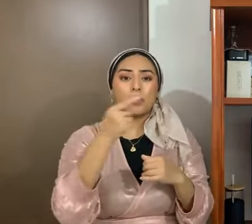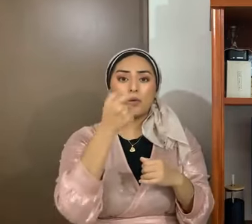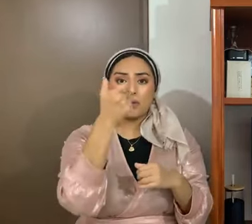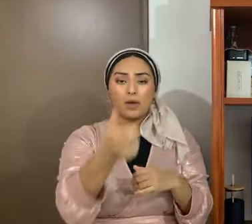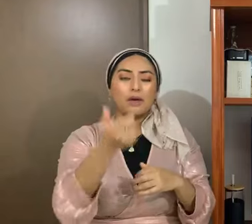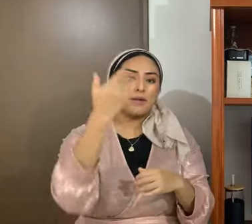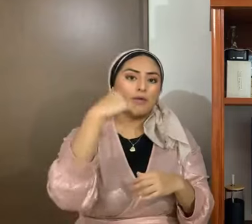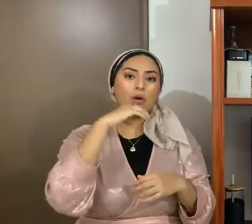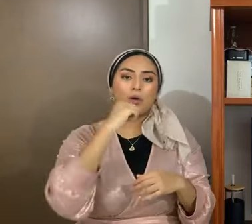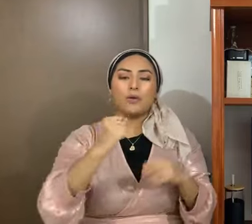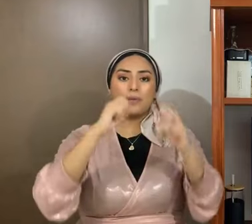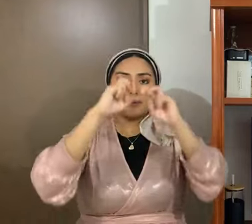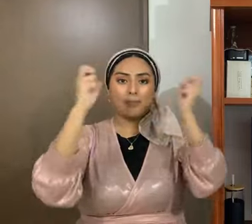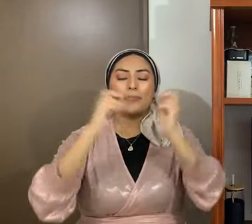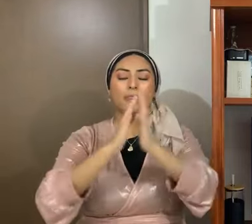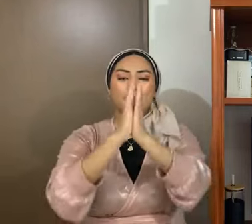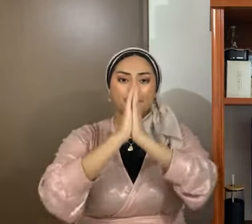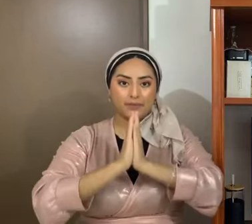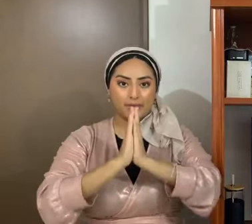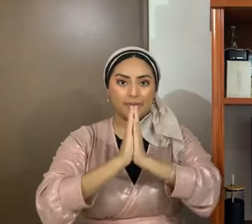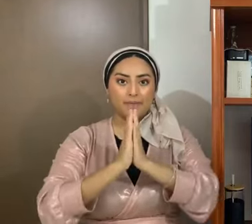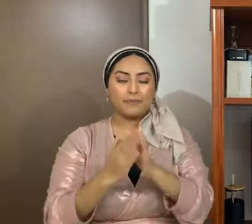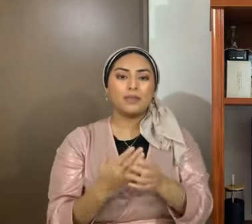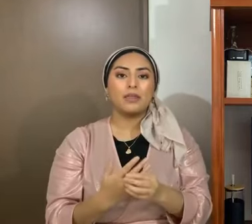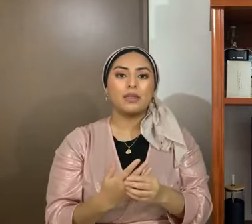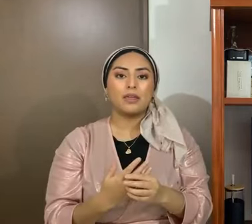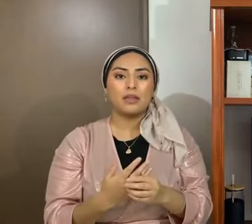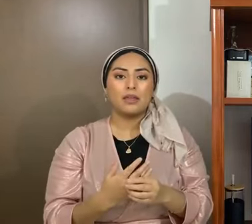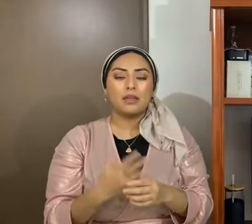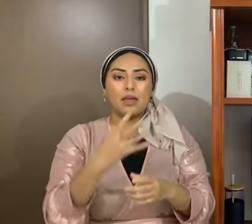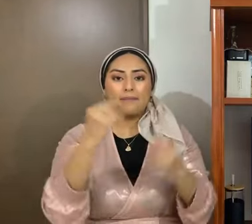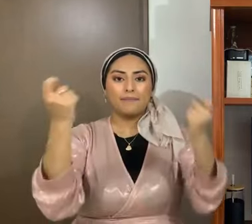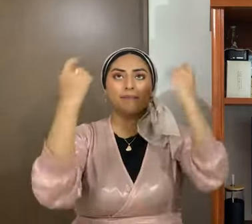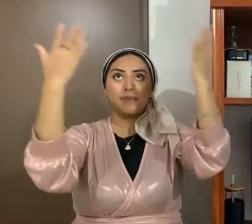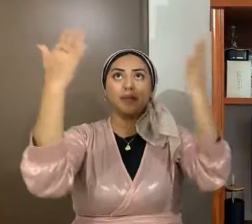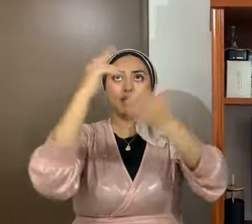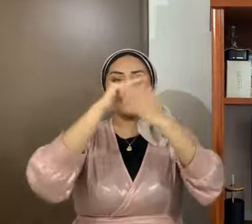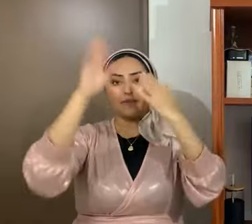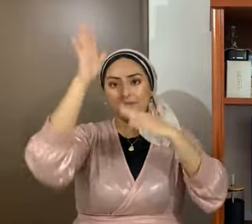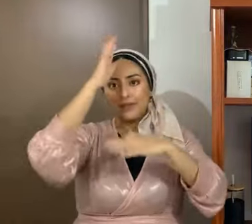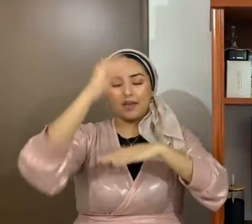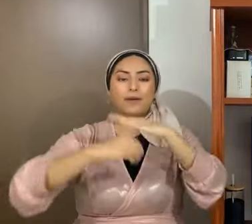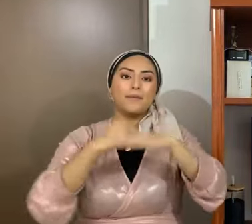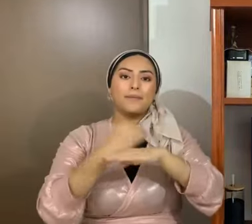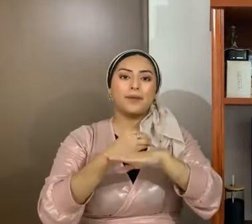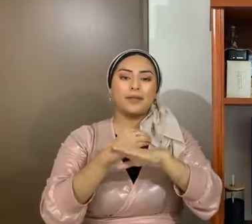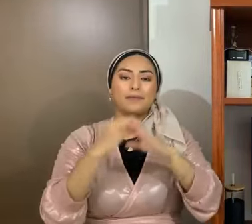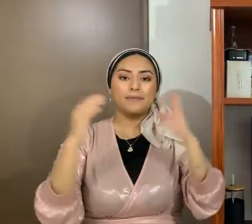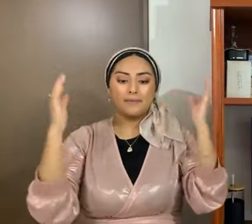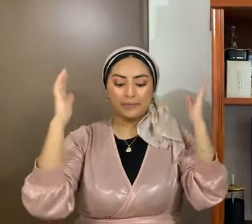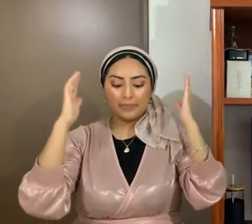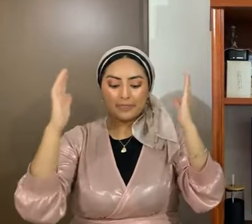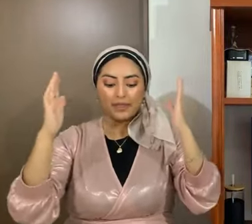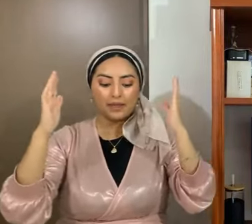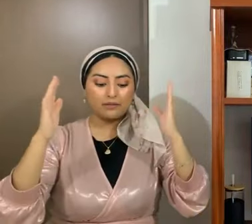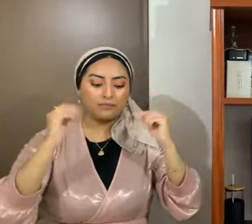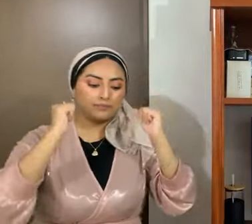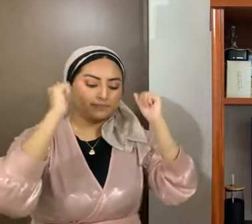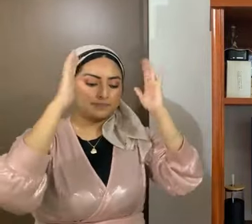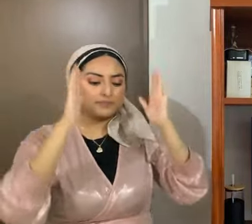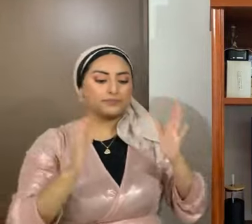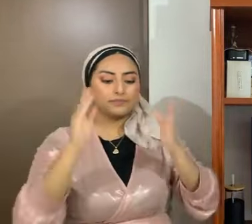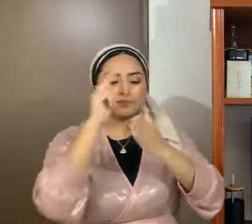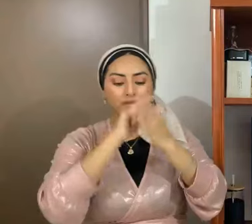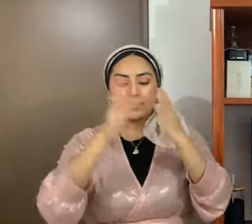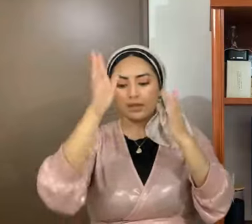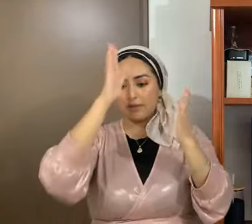temas que estudiamos, hagamos una oración y exaltemos al Eterno. ¡Aleluya! Padre eterno Yahweh,